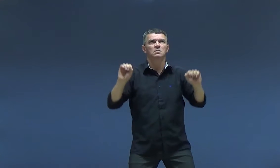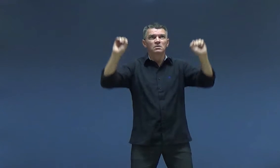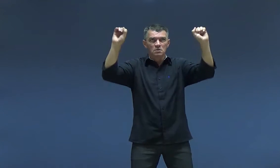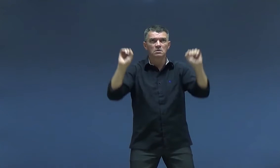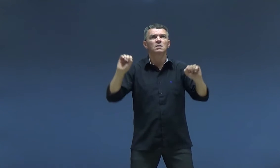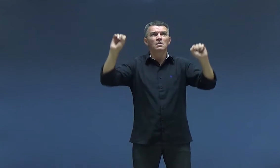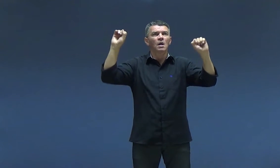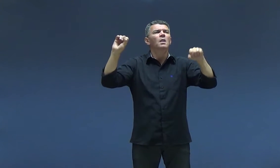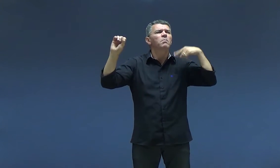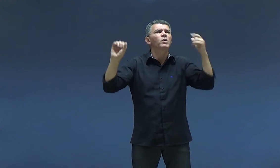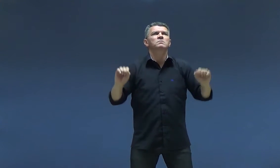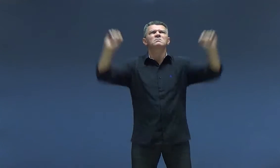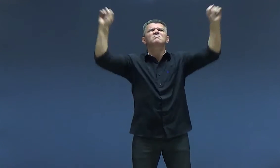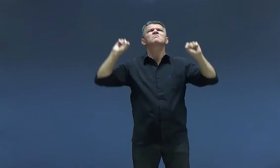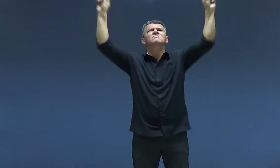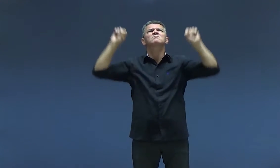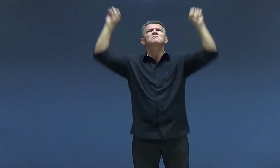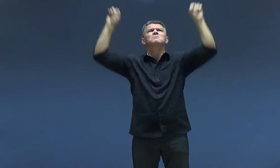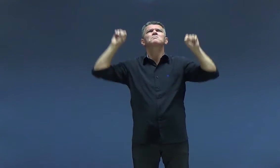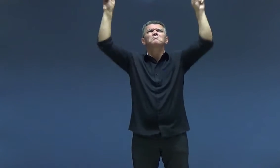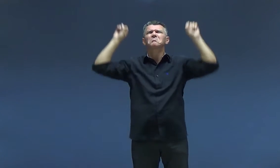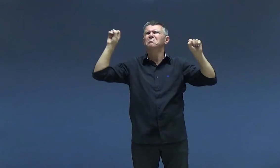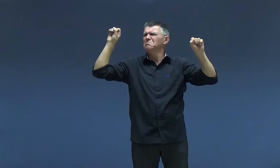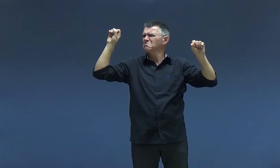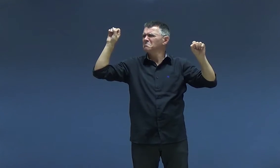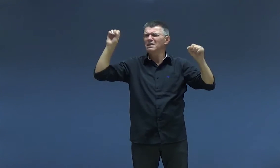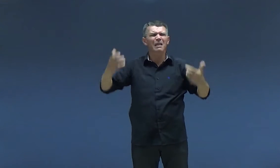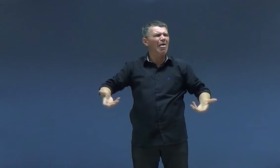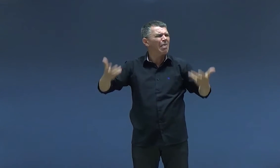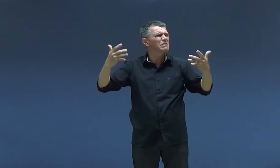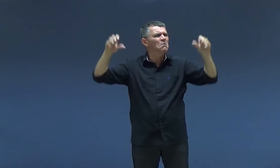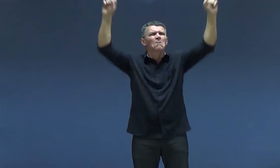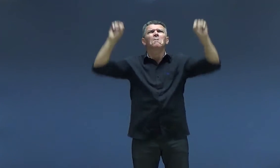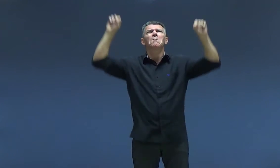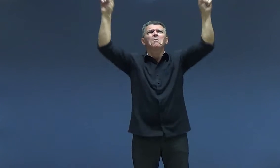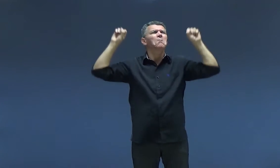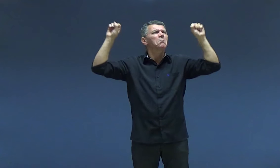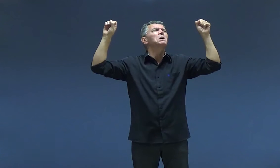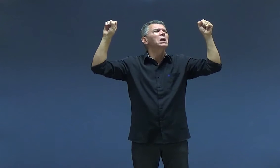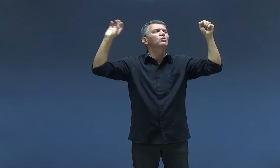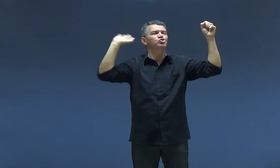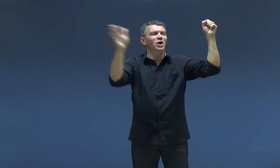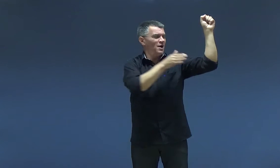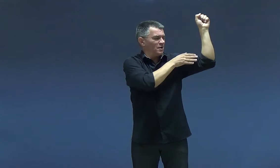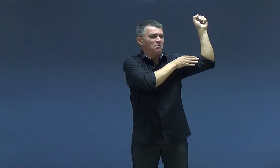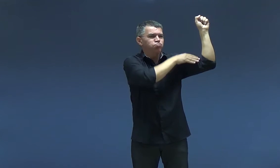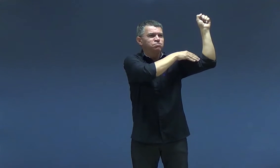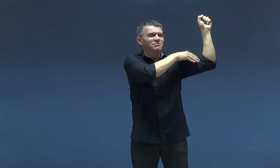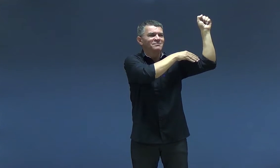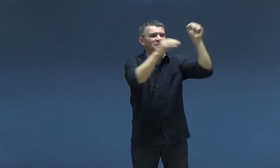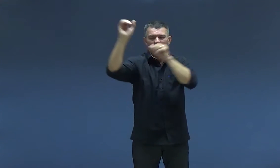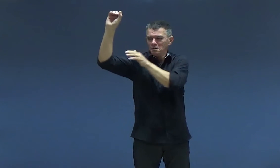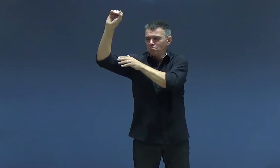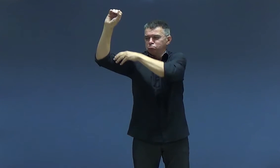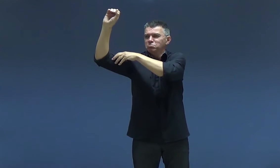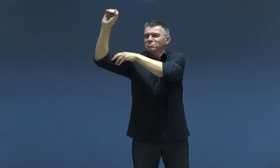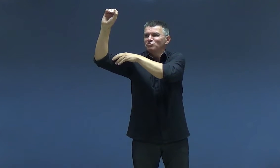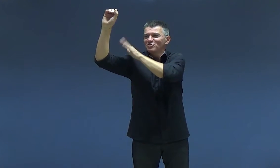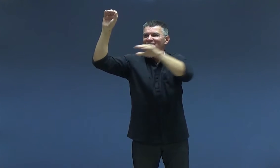10 quilos ali. Aí depois você vai falar: nossa, ai que levinho esse negócio aqui. Por quê? Parece que o teu braço já se